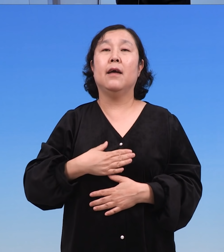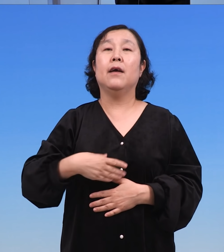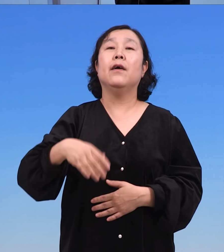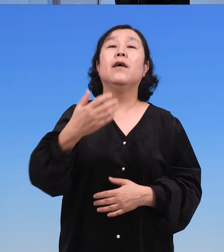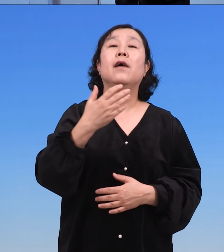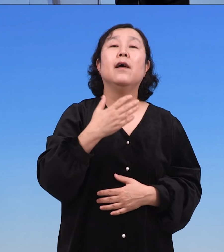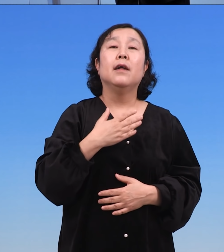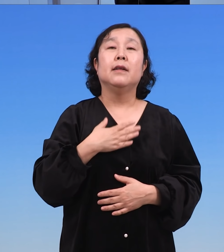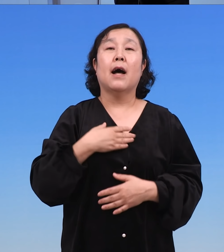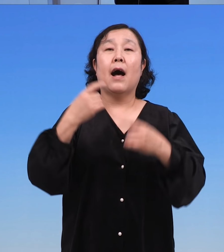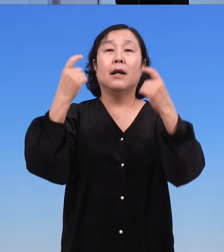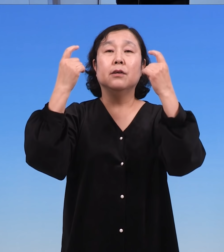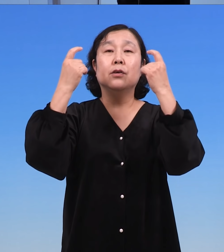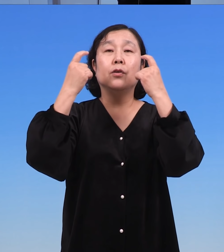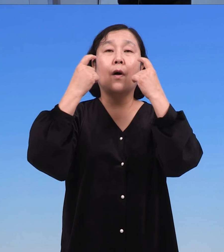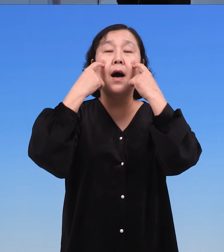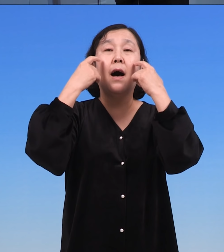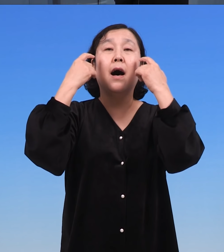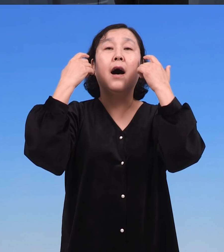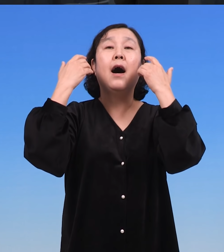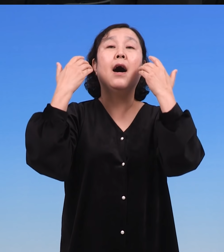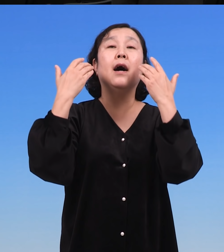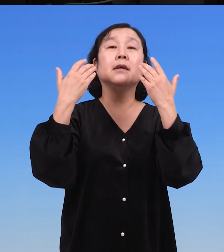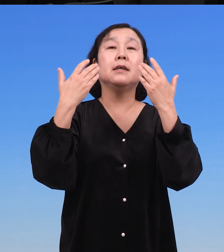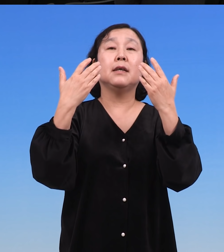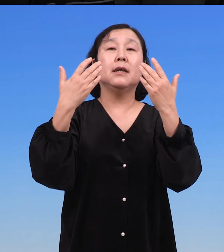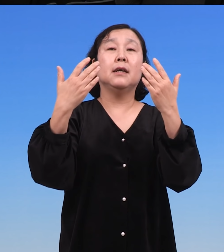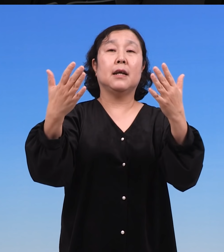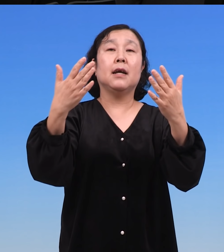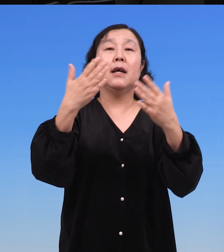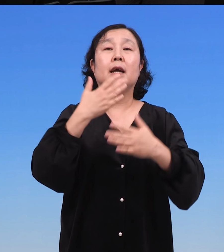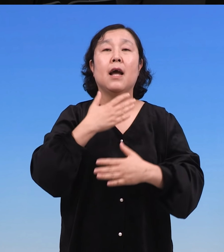나는 확실히 아네. 나는